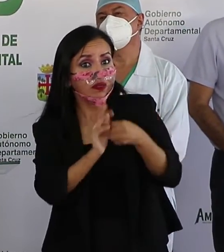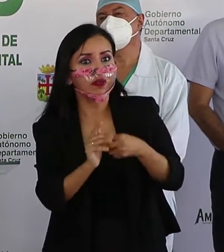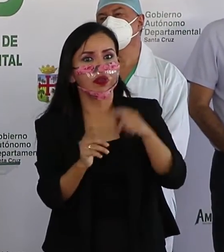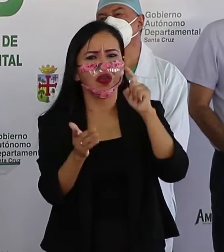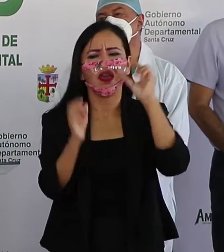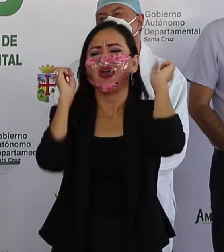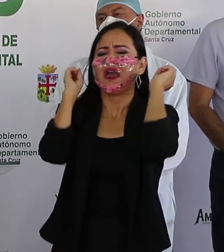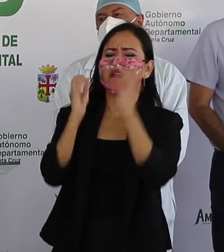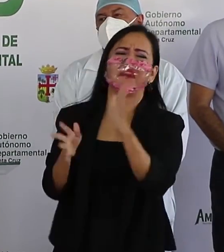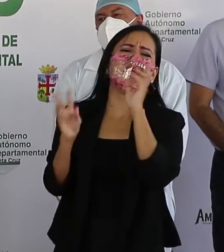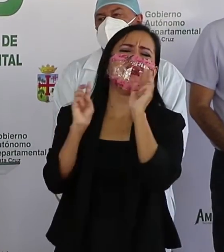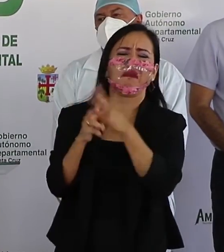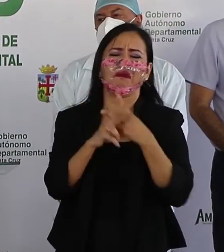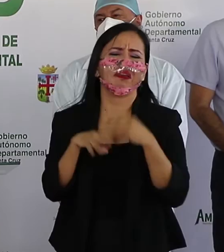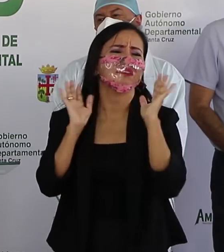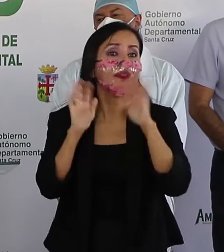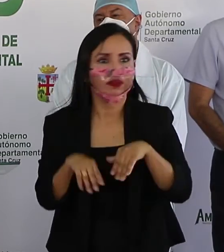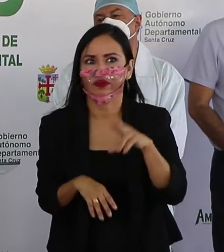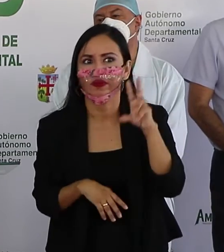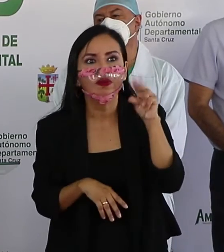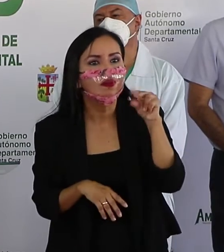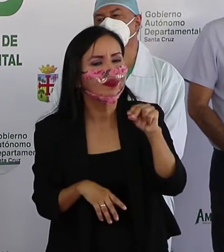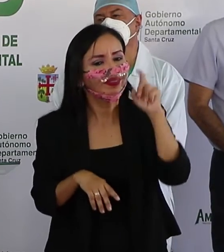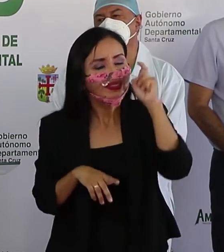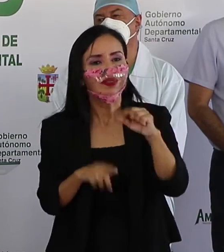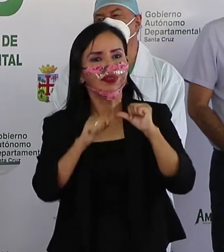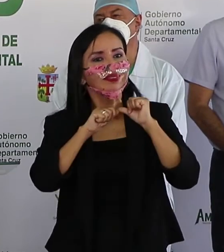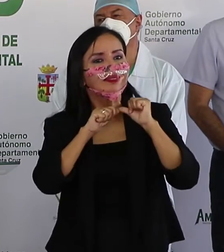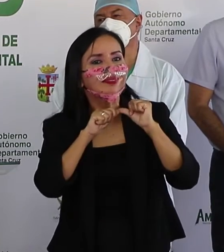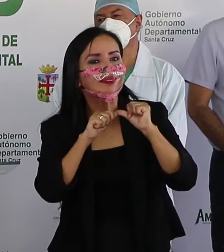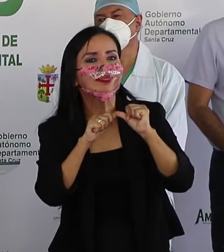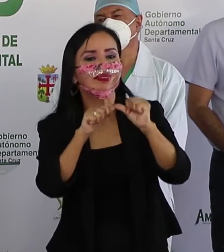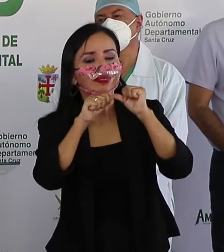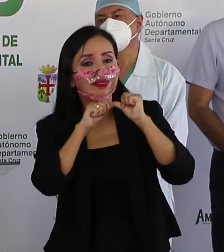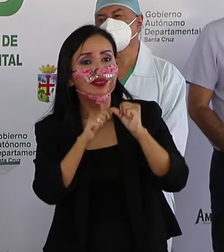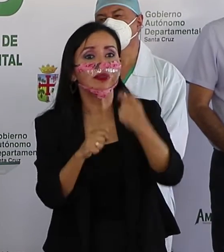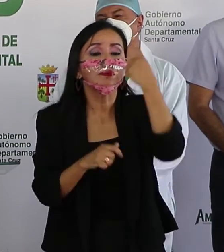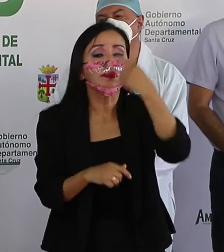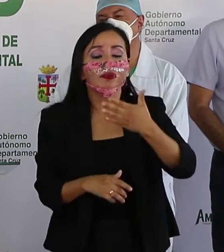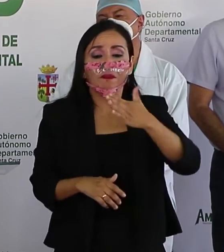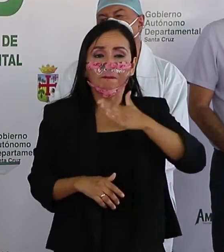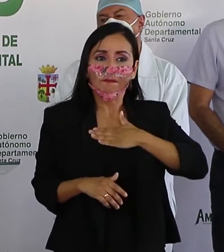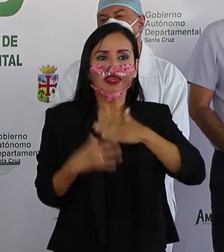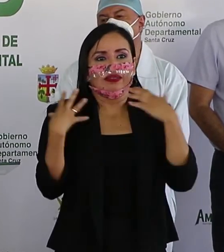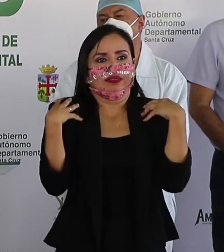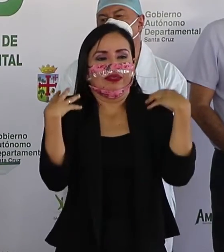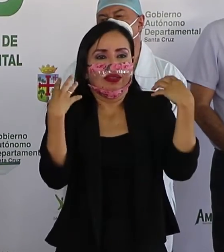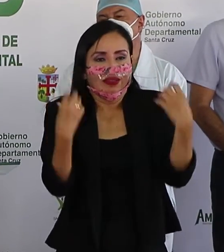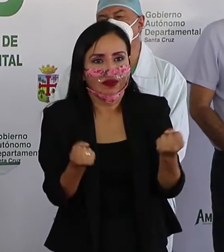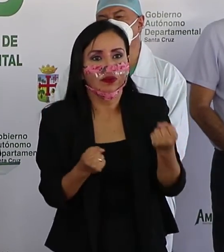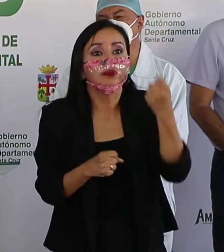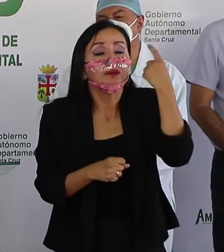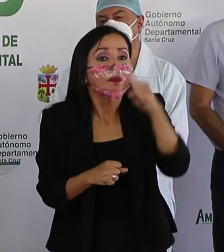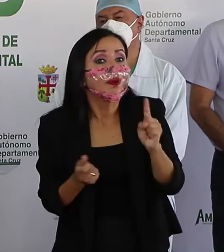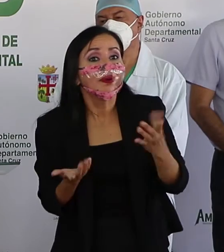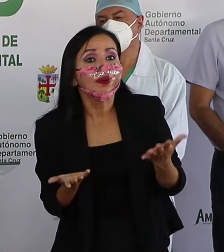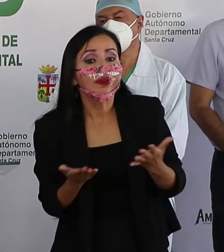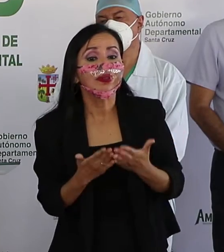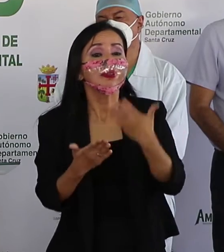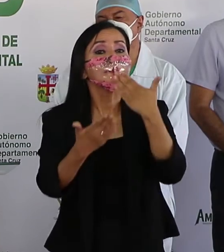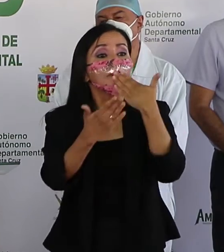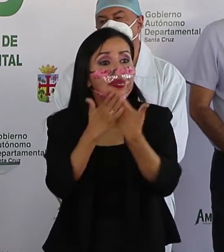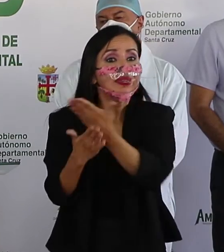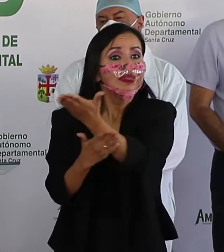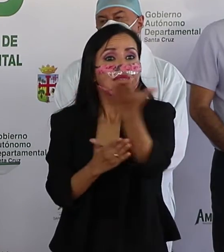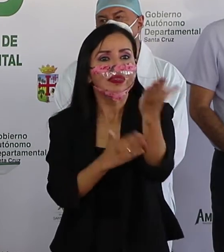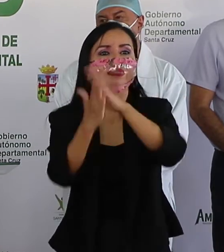deben abandonar los cuidados personales. Debemos hacerlo por nuestro bien y por el bien